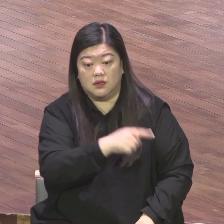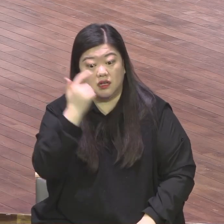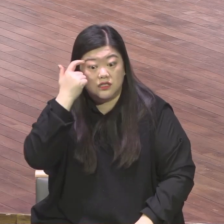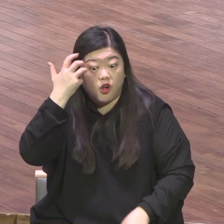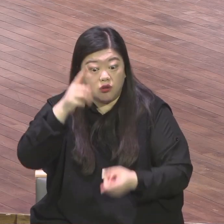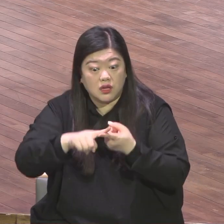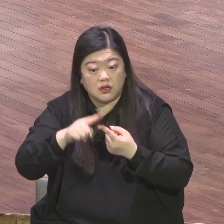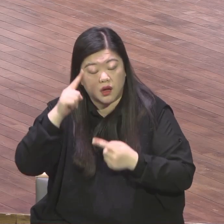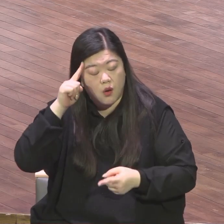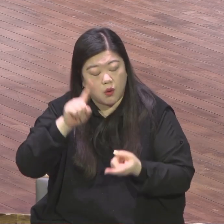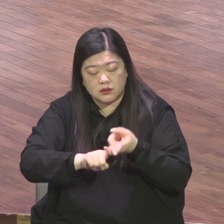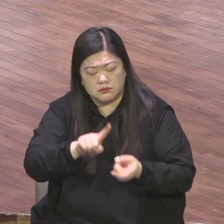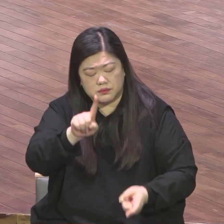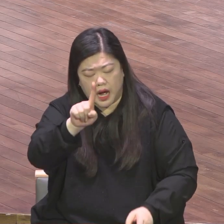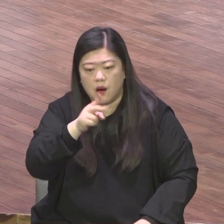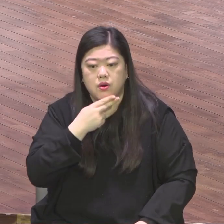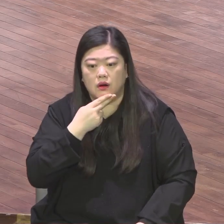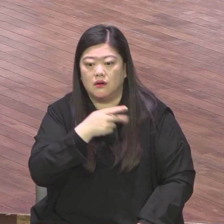없어요.